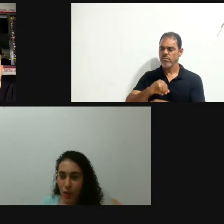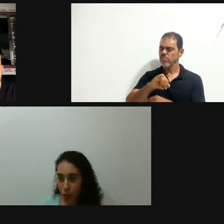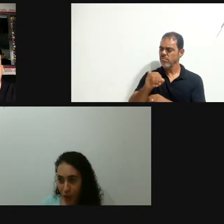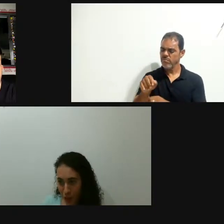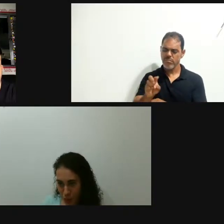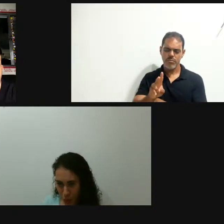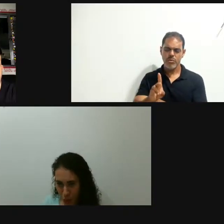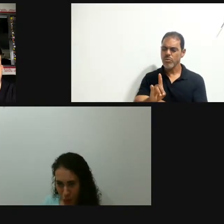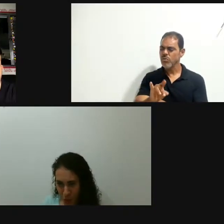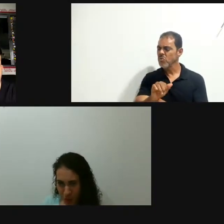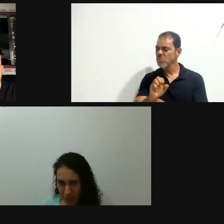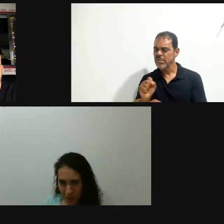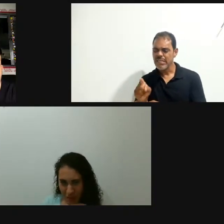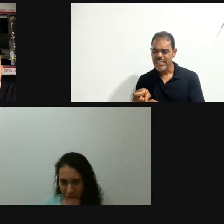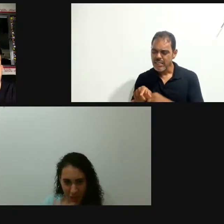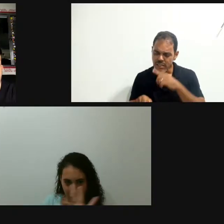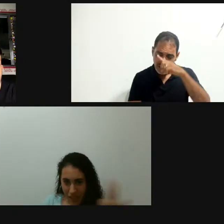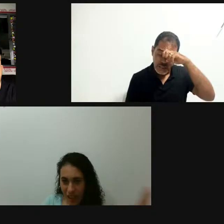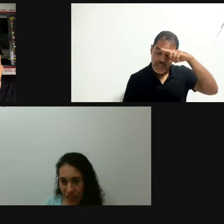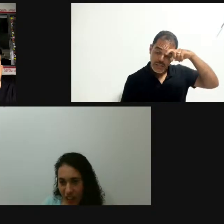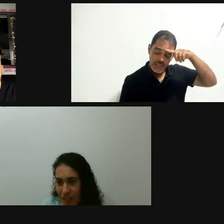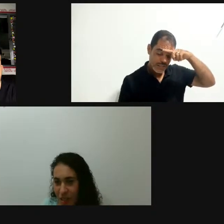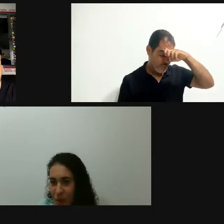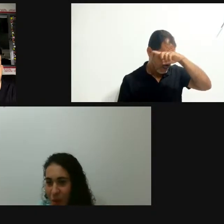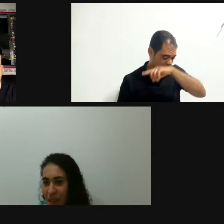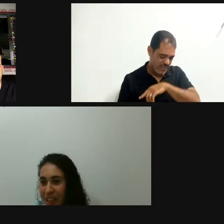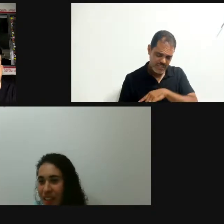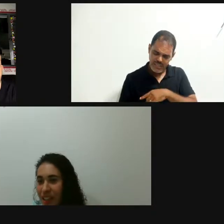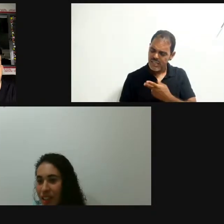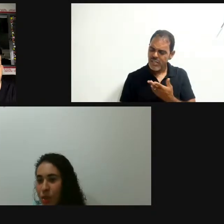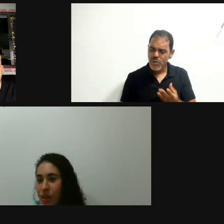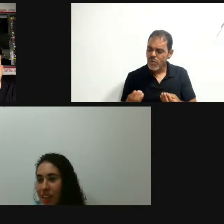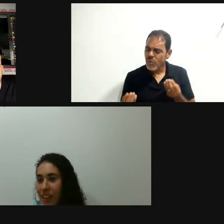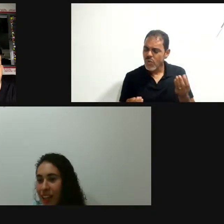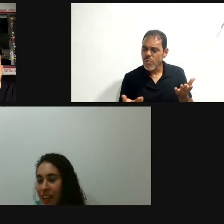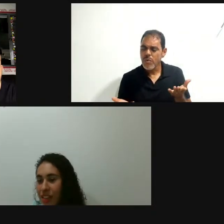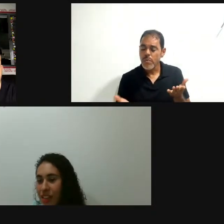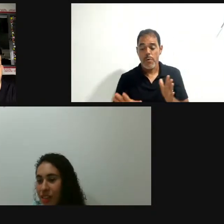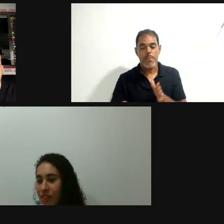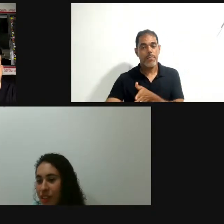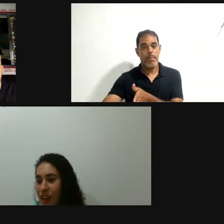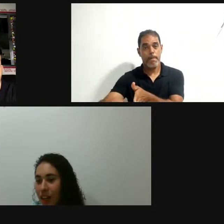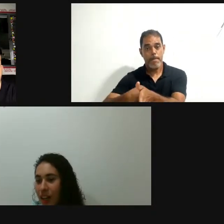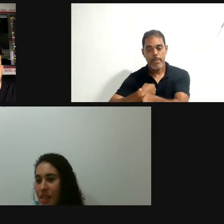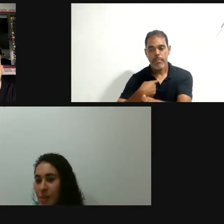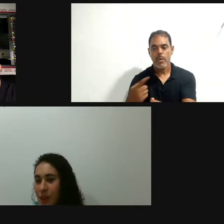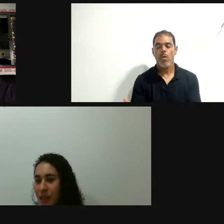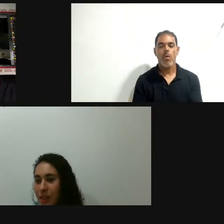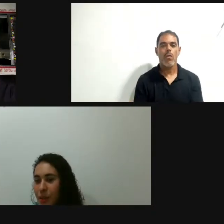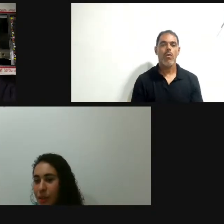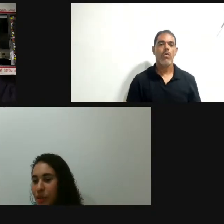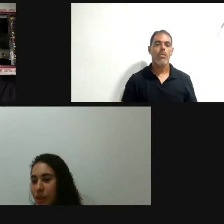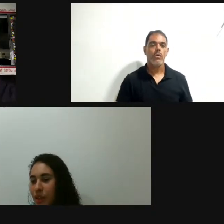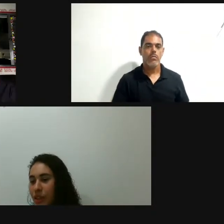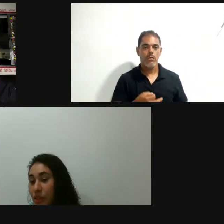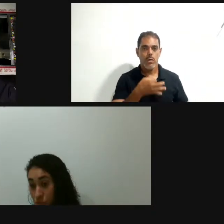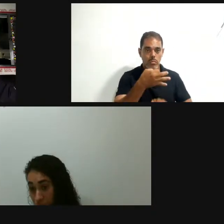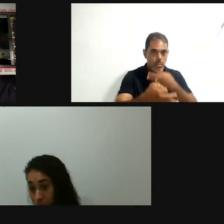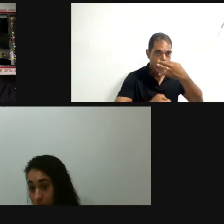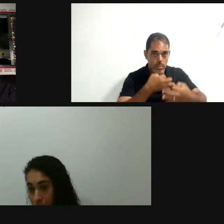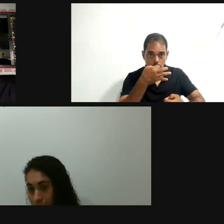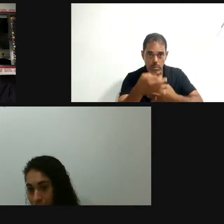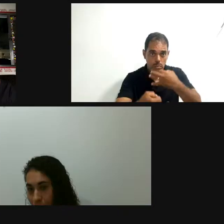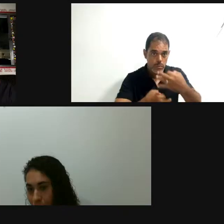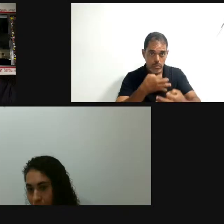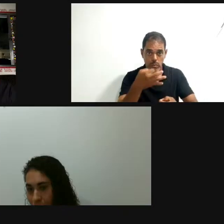não sei como é que eu vou falar esse nome. Do que a narrativa a respeito. Falei